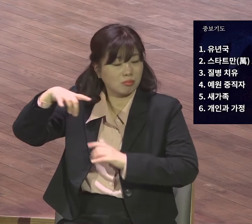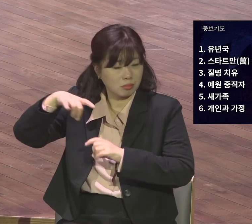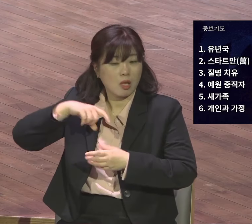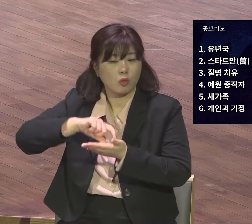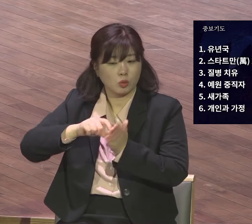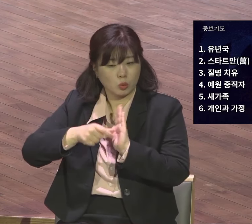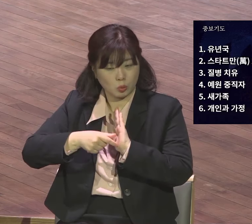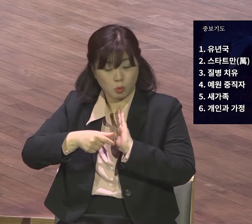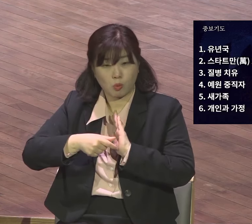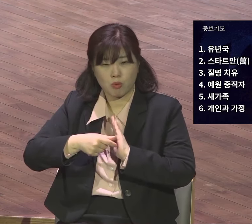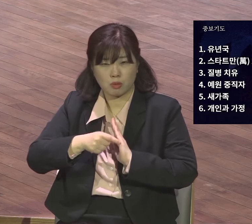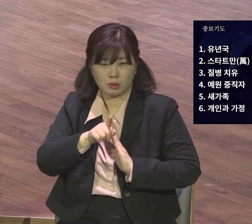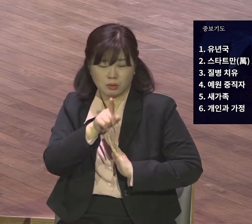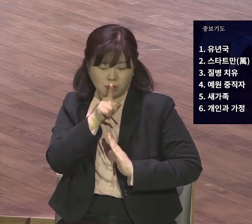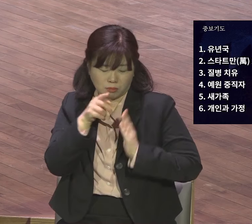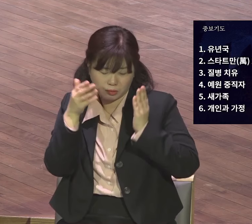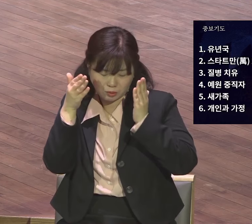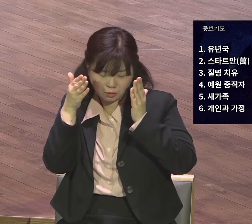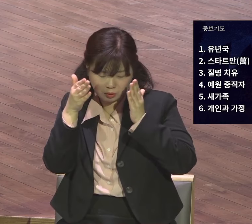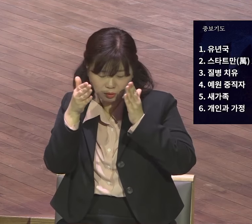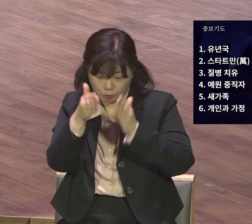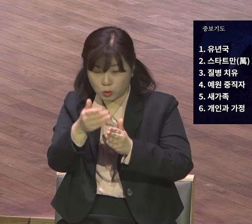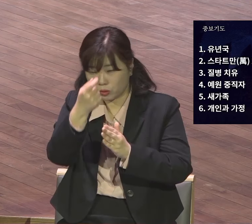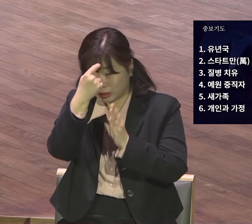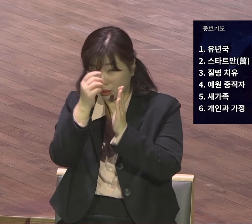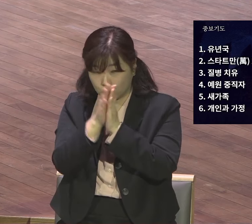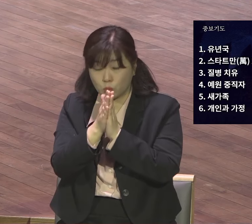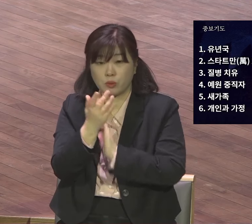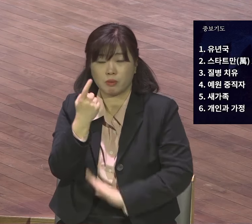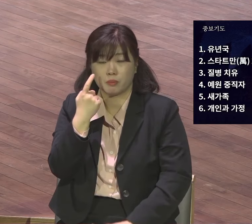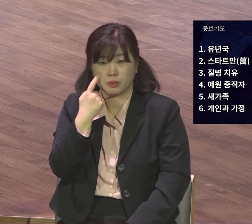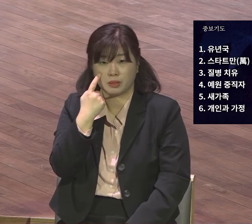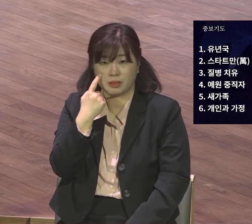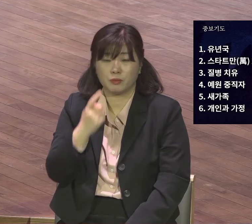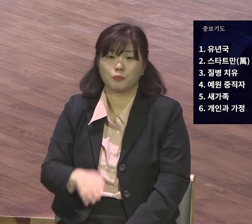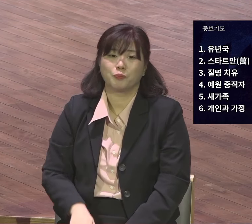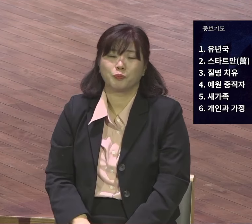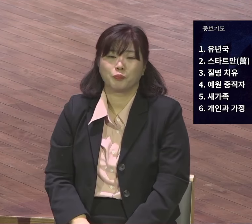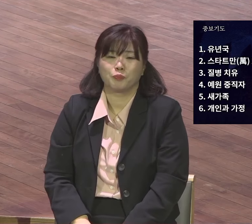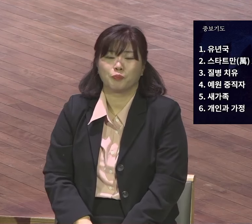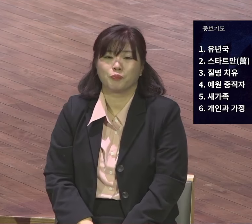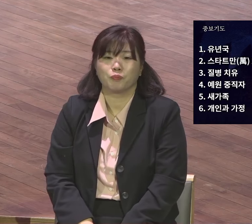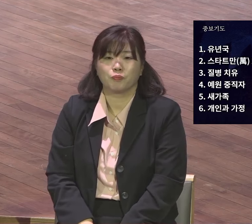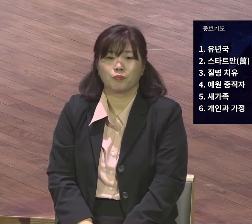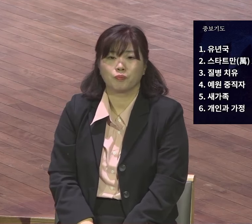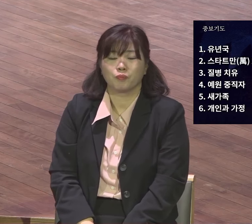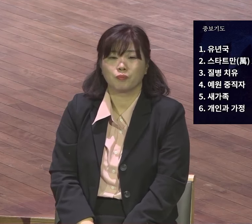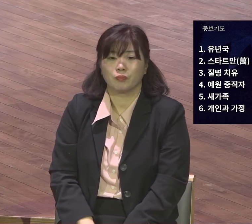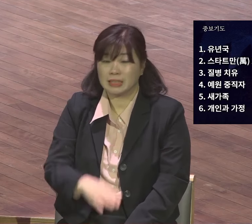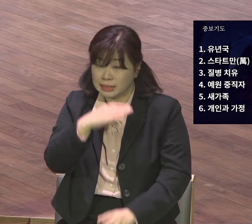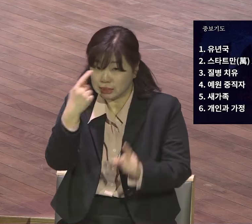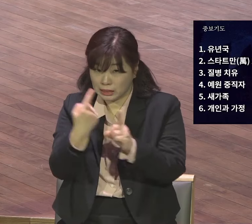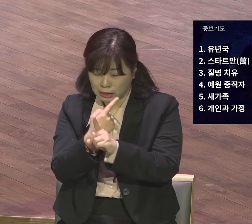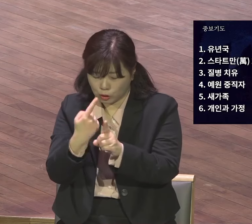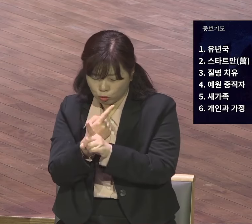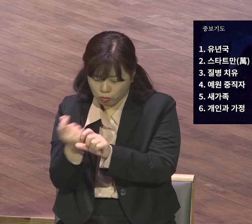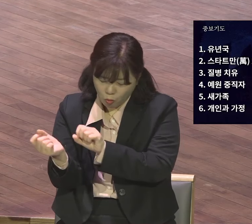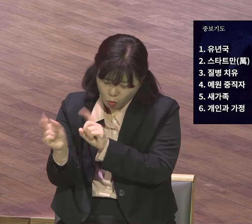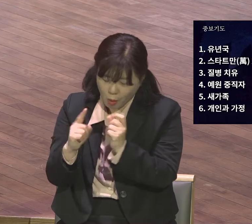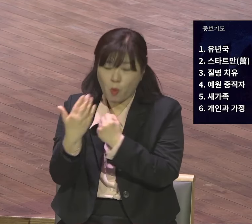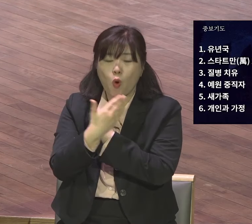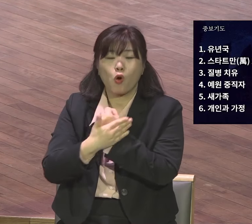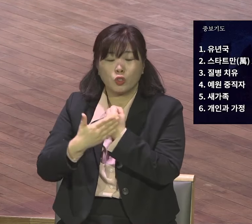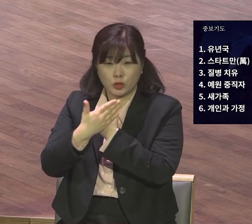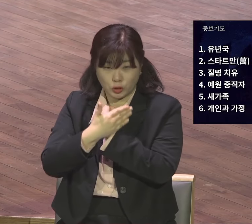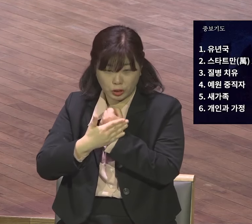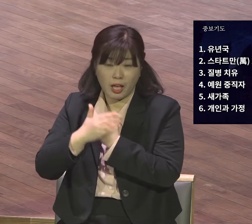예원 공동체가 완전 복음 공동체가 되어 누구나 살아나는 현장이 되게 하여 주옵소서. 치유와 회복의 은혜가 임하는